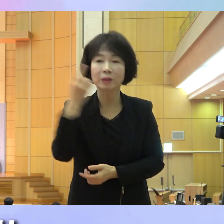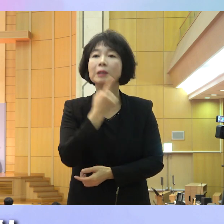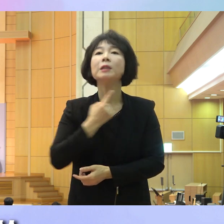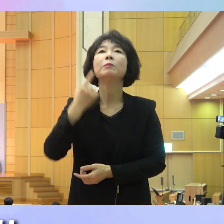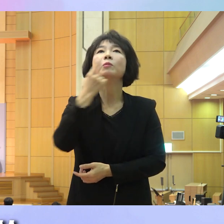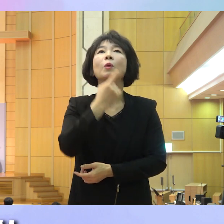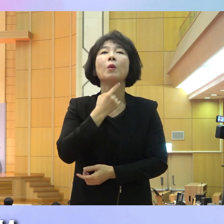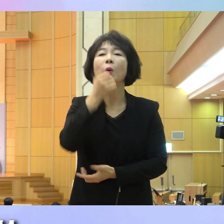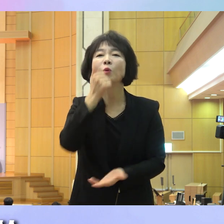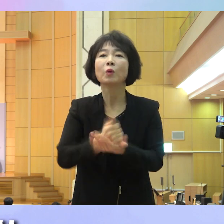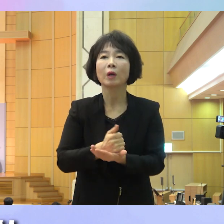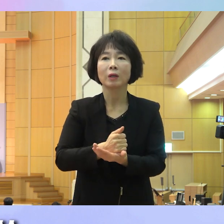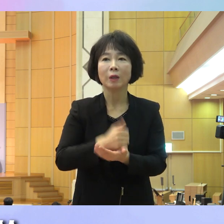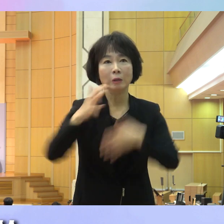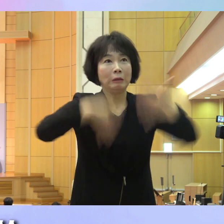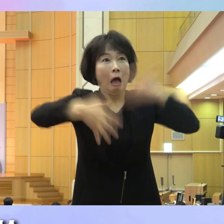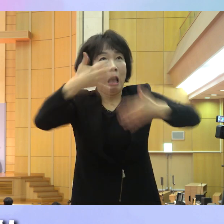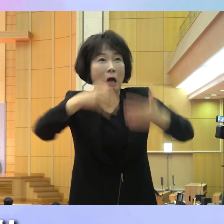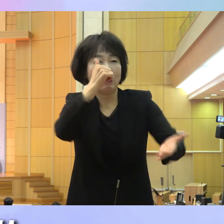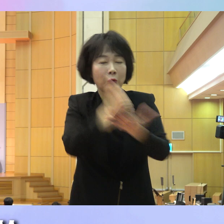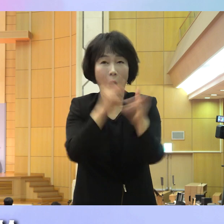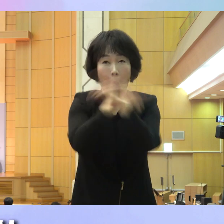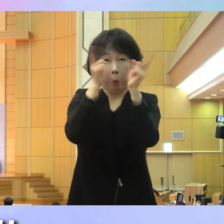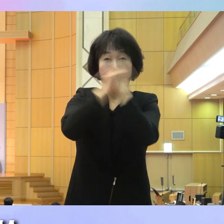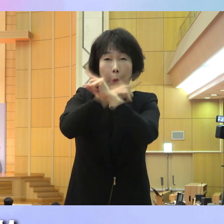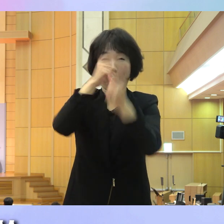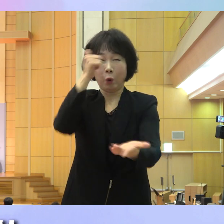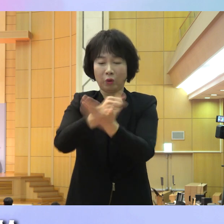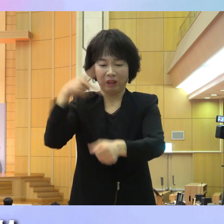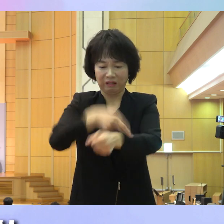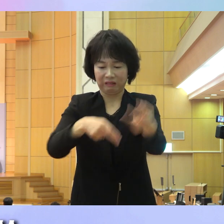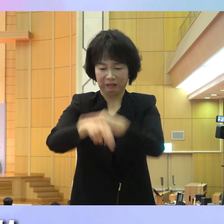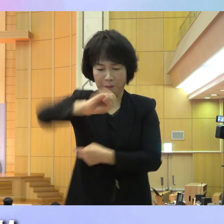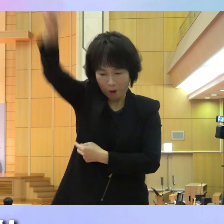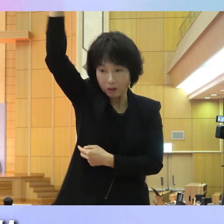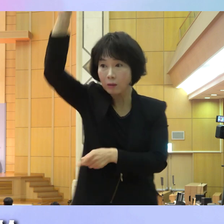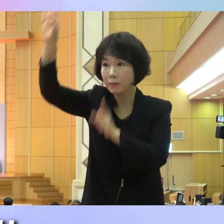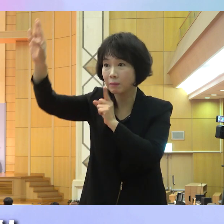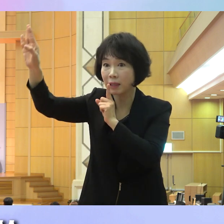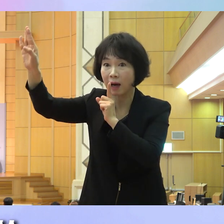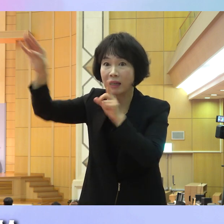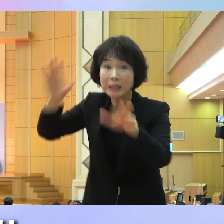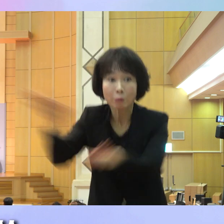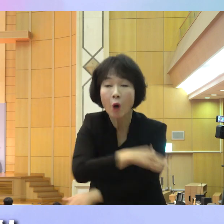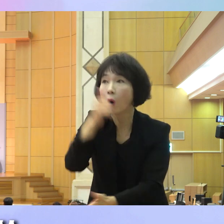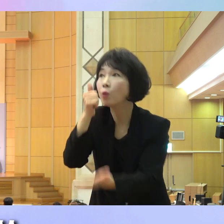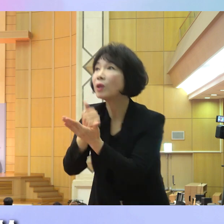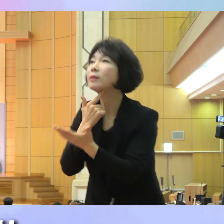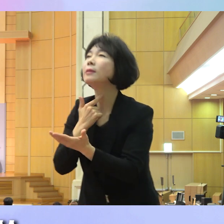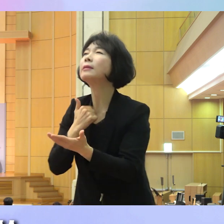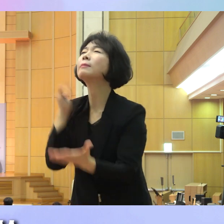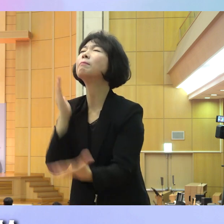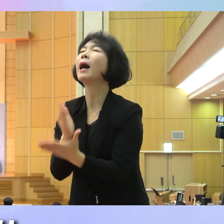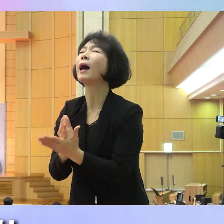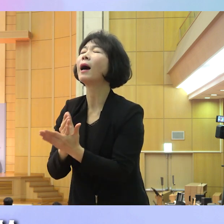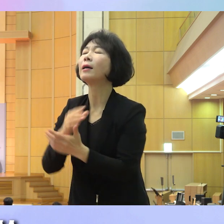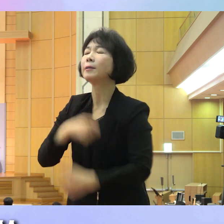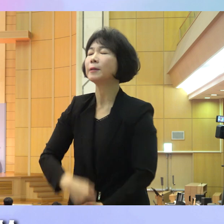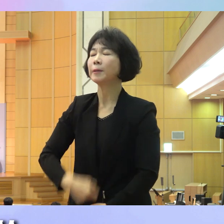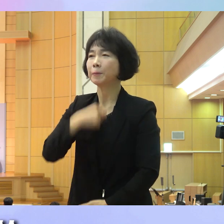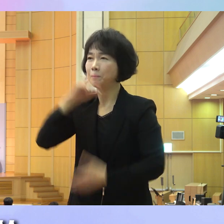죄, 손과 발로 짓는 죄, 이런 걸 잘라버리고 이제는 죄를 짓지 않고 의롭게